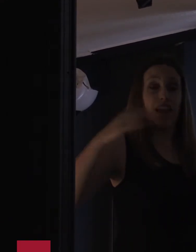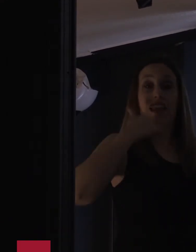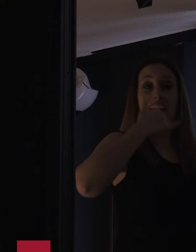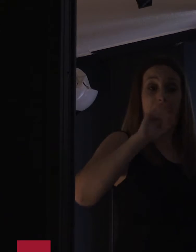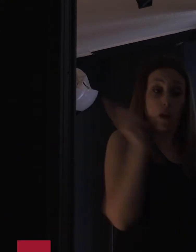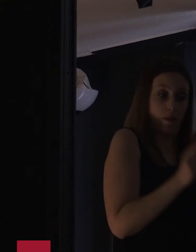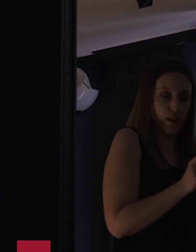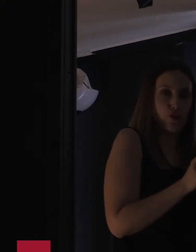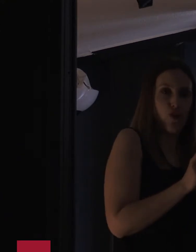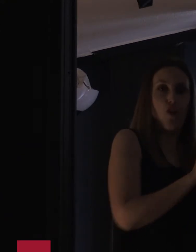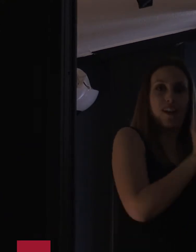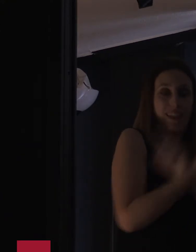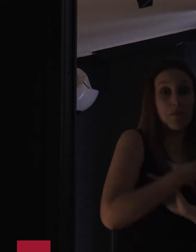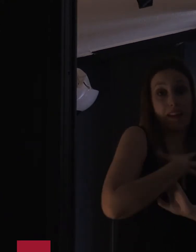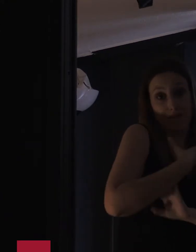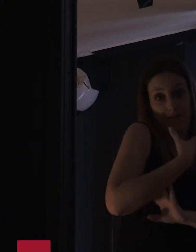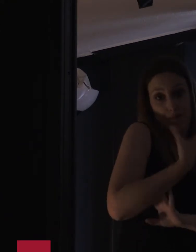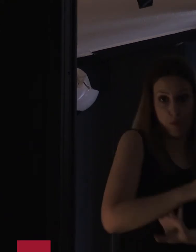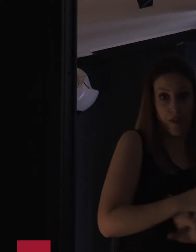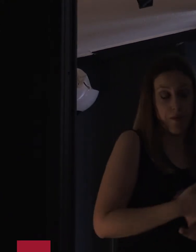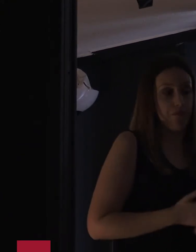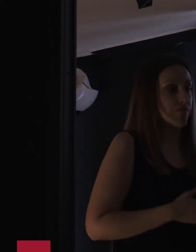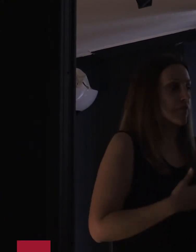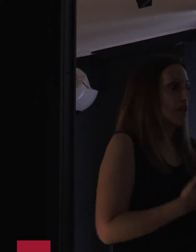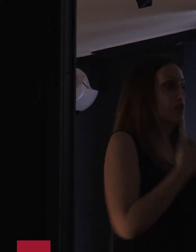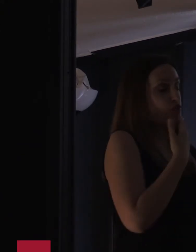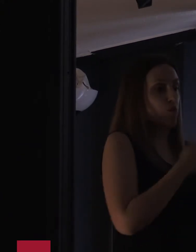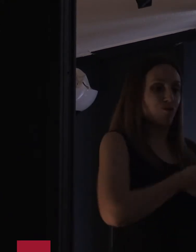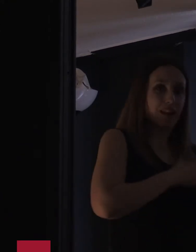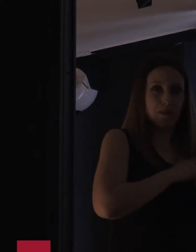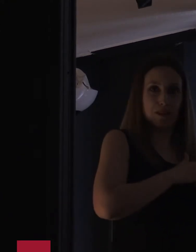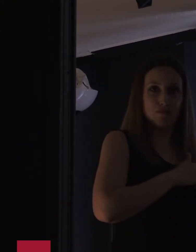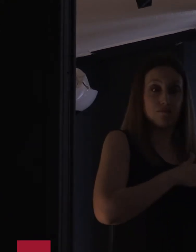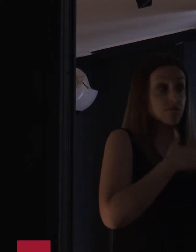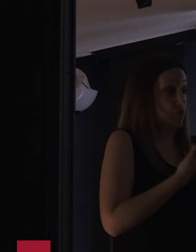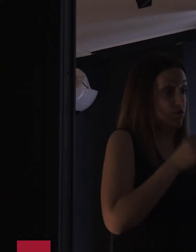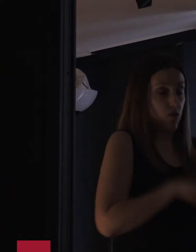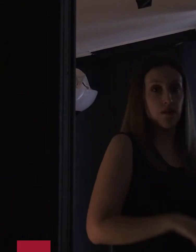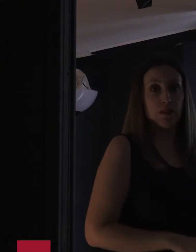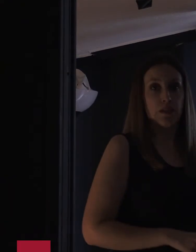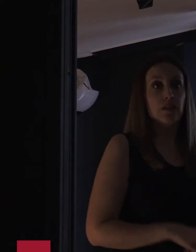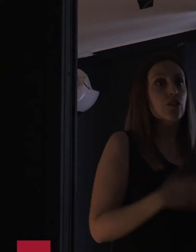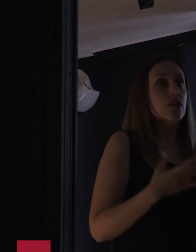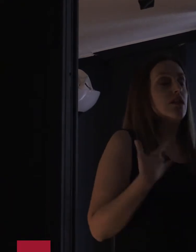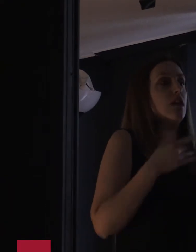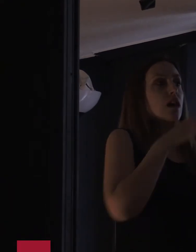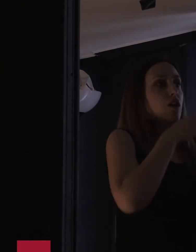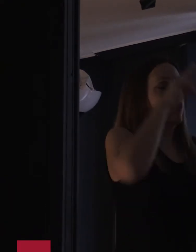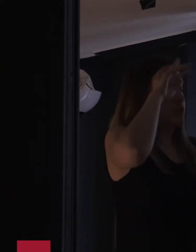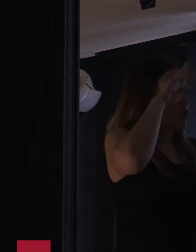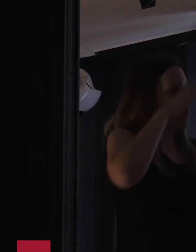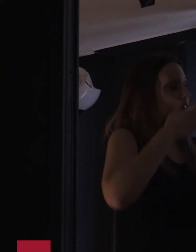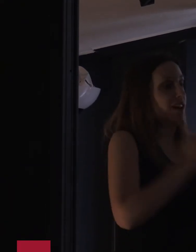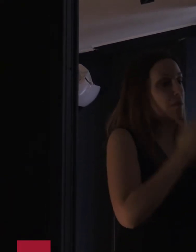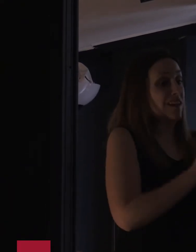que es lo que lleva, por ejemplo, dentro un marcapasos. Esto es un poco más complejo, pero no es mucho más complejo. Entonces, ahora mismo nos preocupa solo la parte del contacto con la neurona. Y